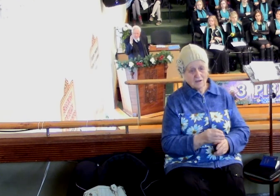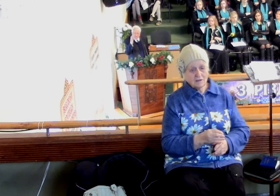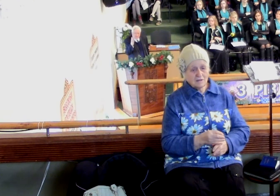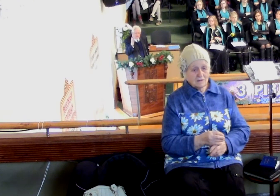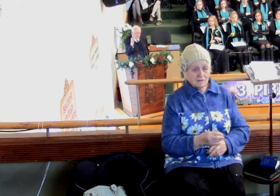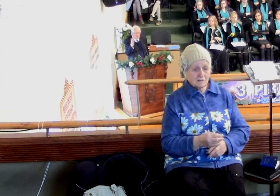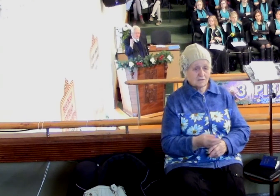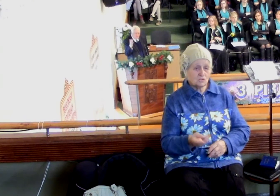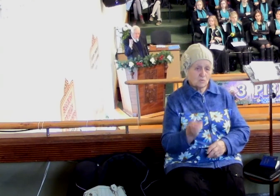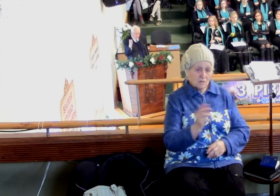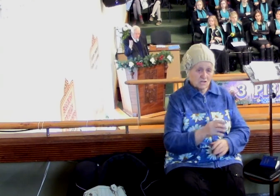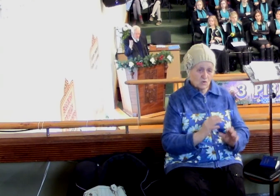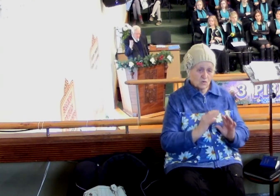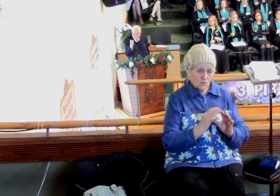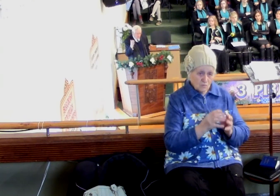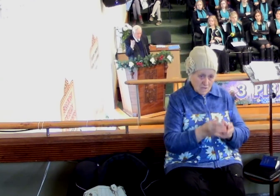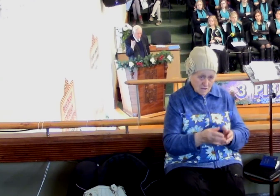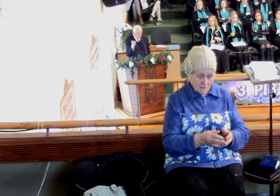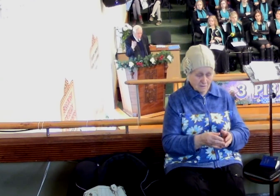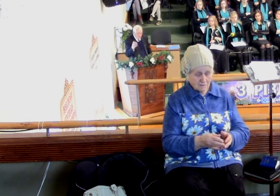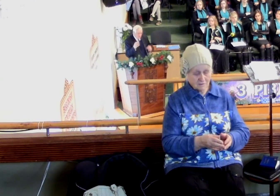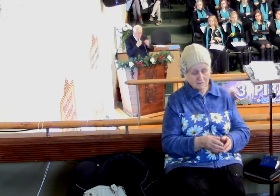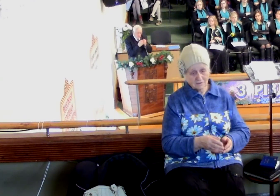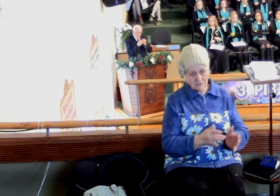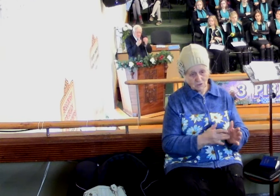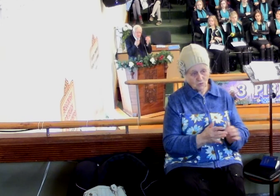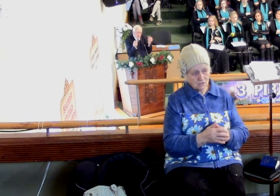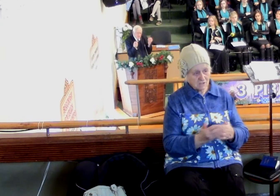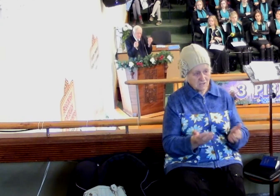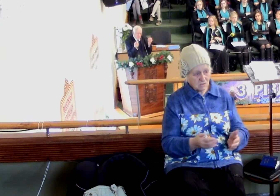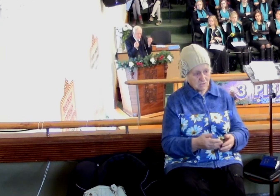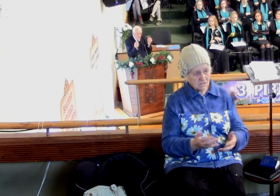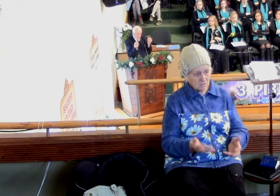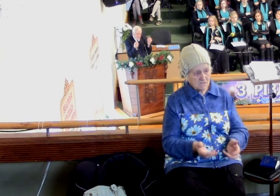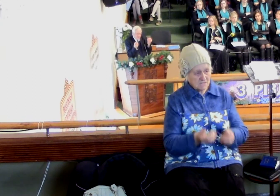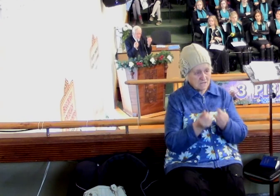Прошло разделение человека с Богом. Прошел разрыв.